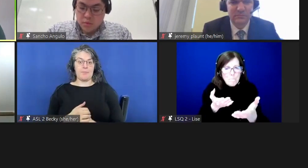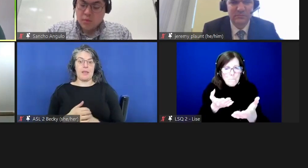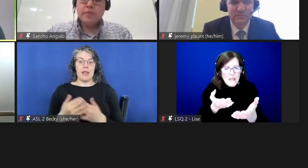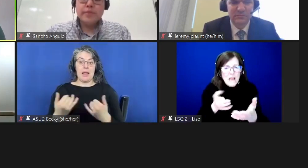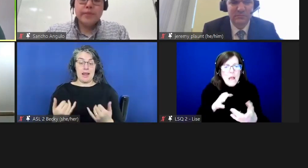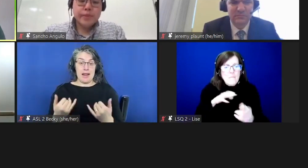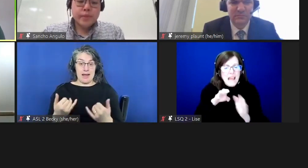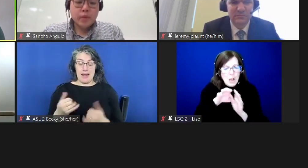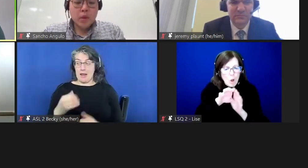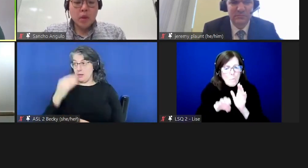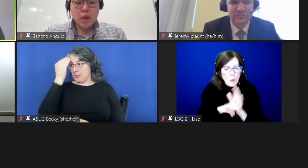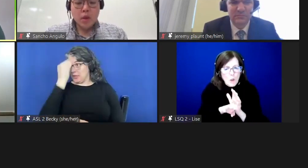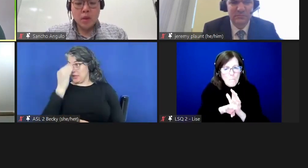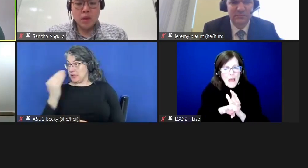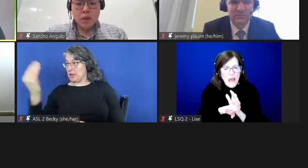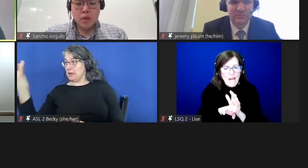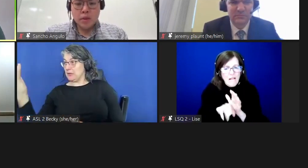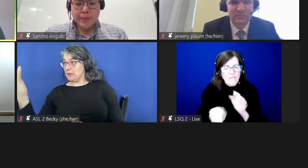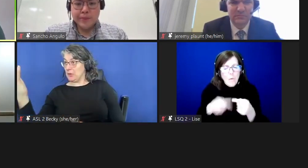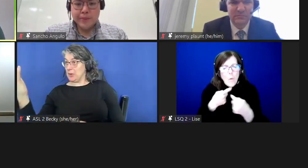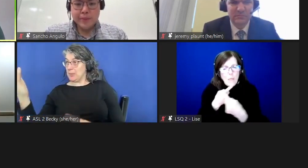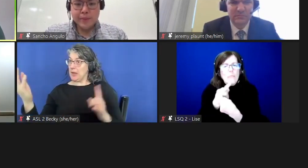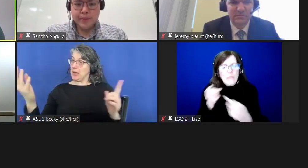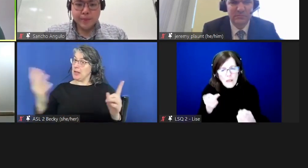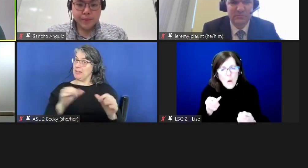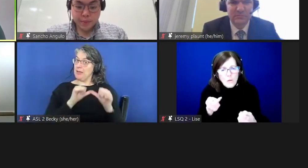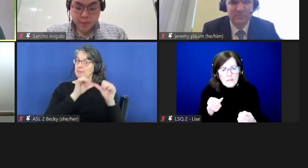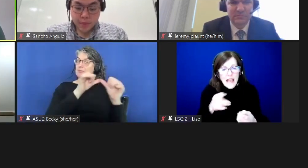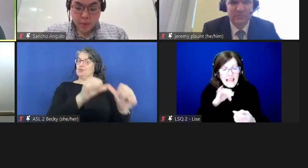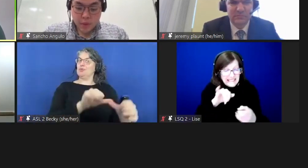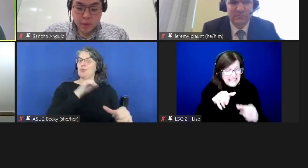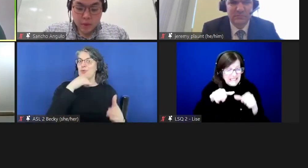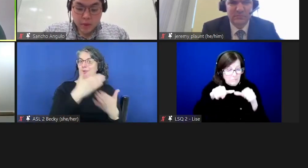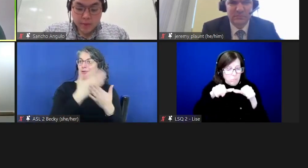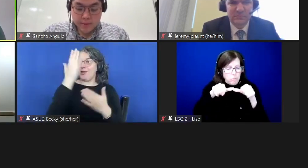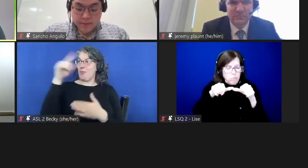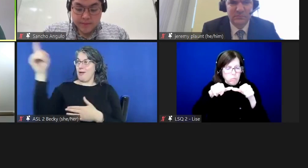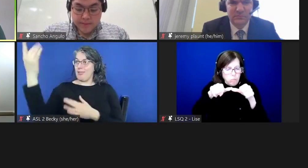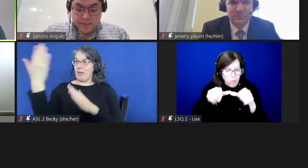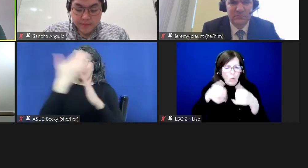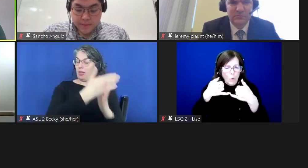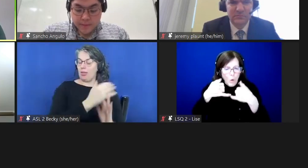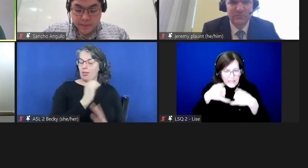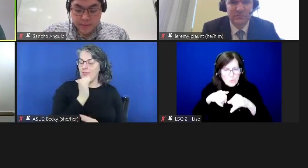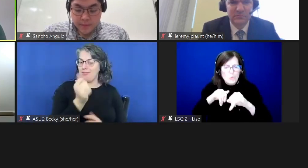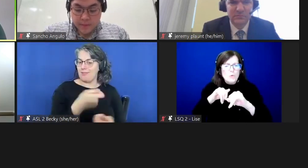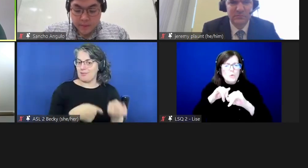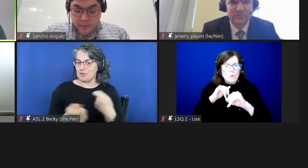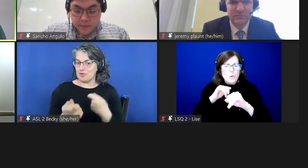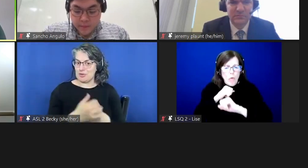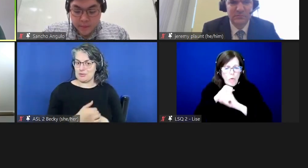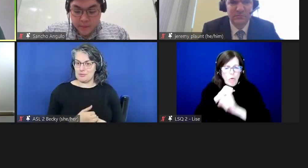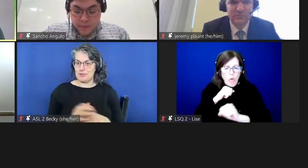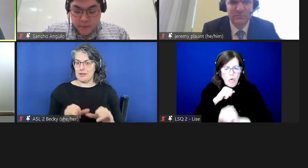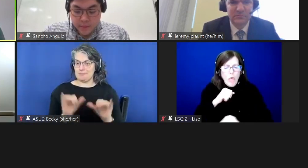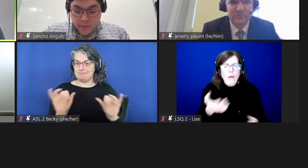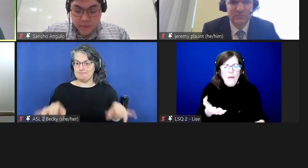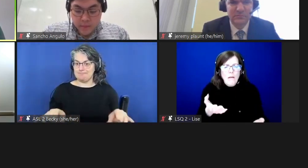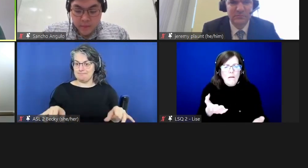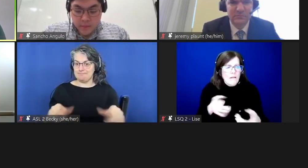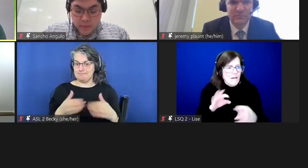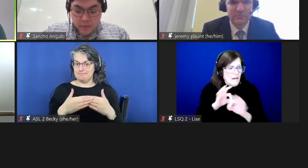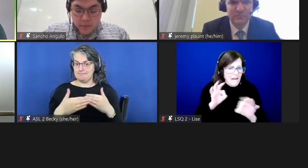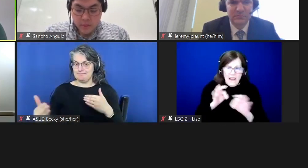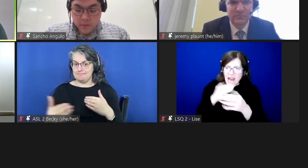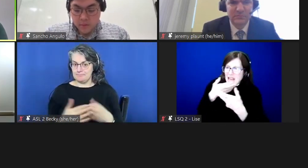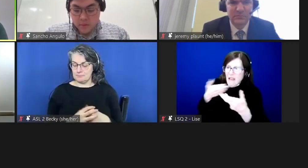dénoncé se prolonge, se poursuit, et donc rien n'a été fait. Et là,